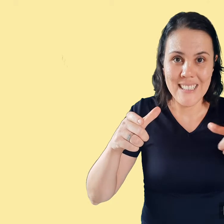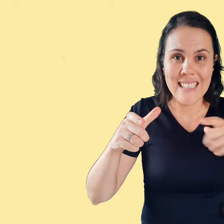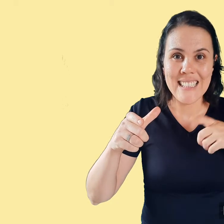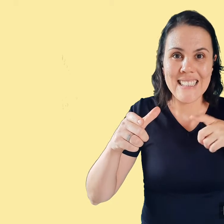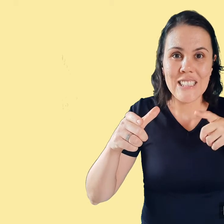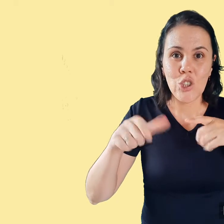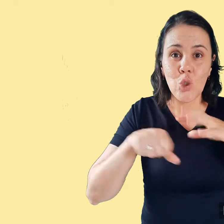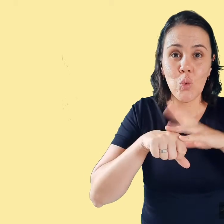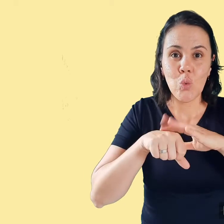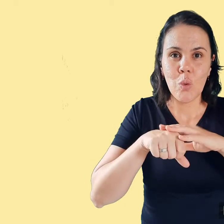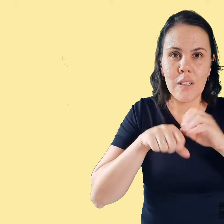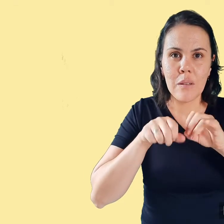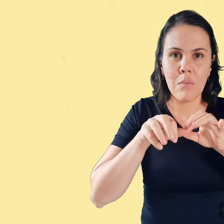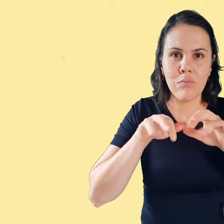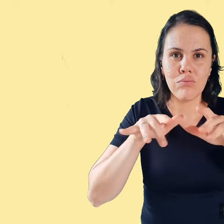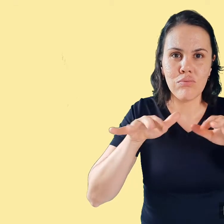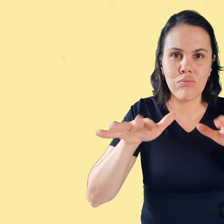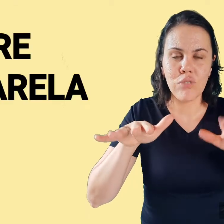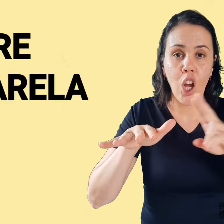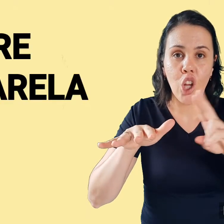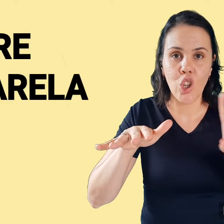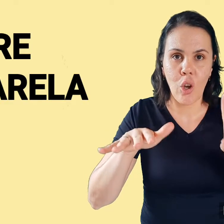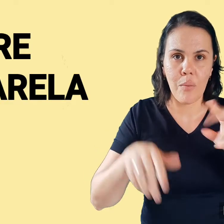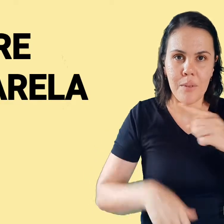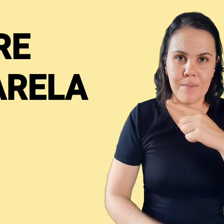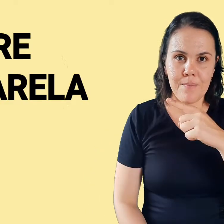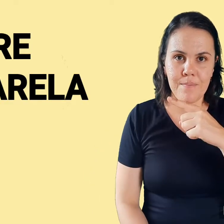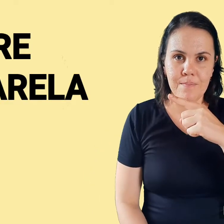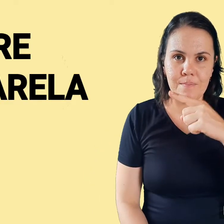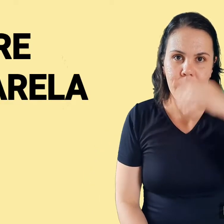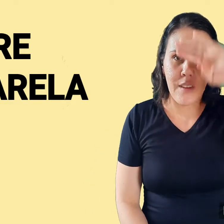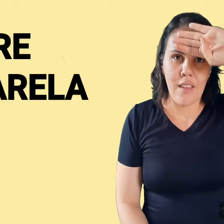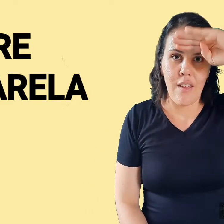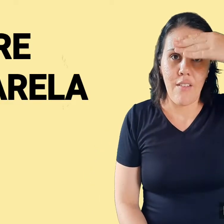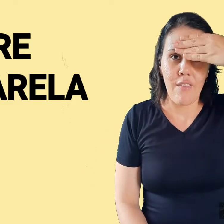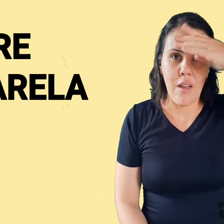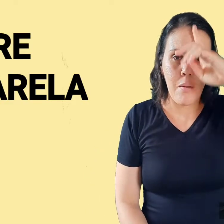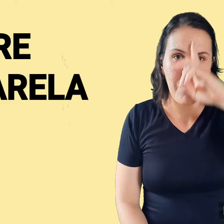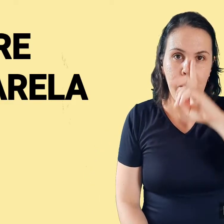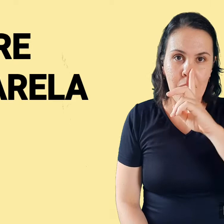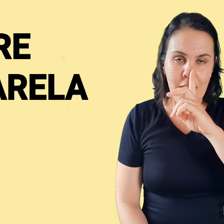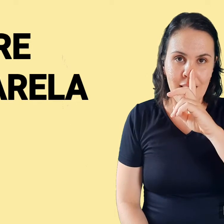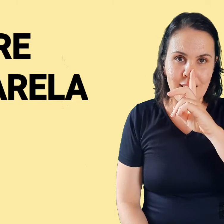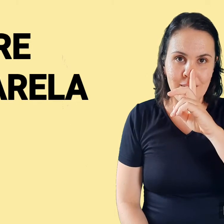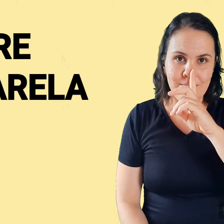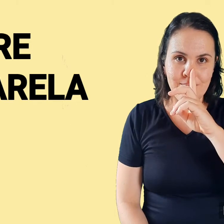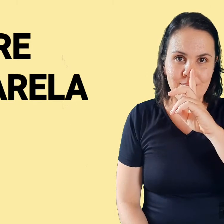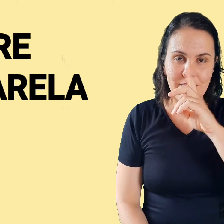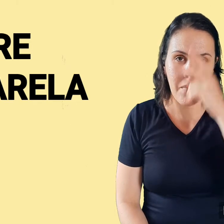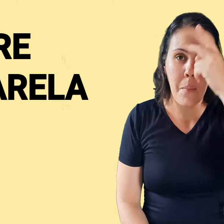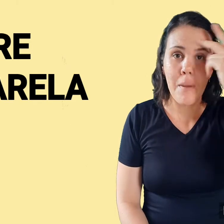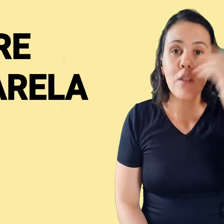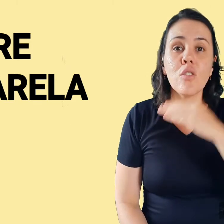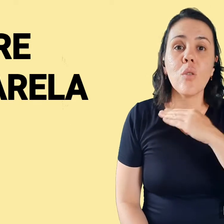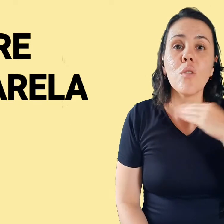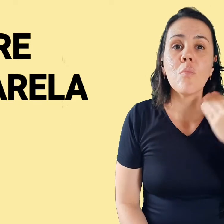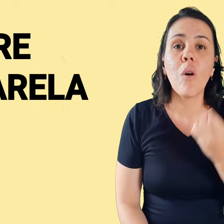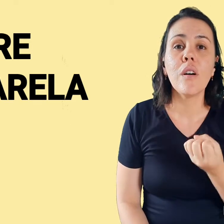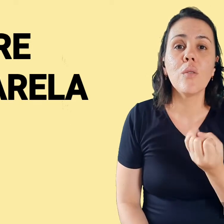problemas e pegavam uma doença com o nome de febre amarela. Essas pessoas morreram, em média,